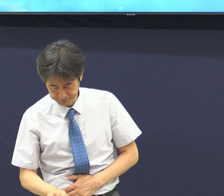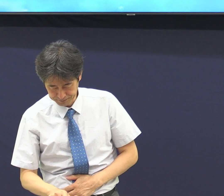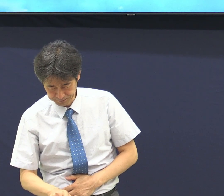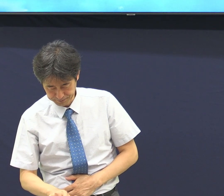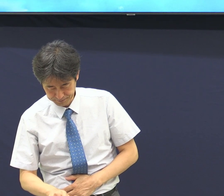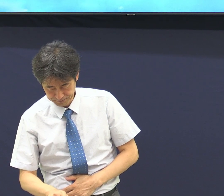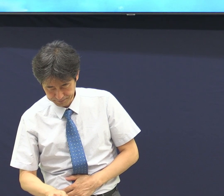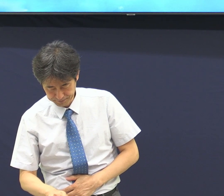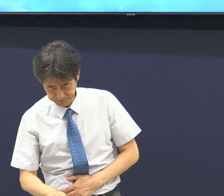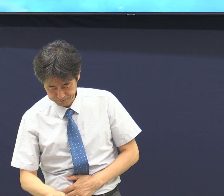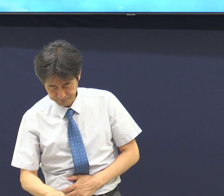뜻이다라는 것이죠.